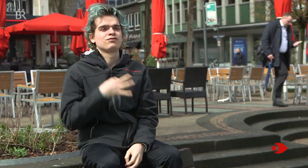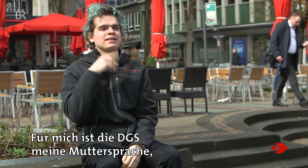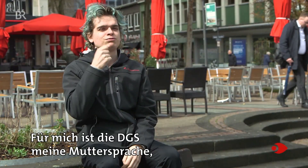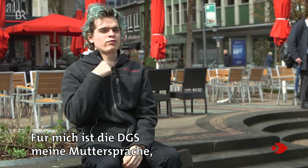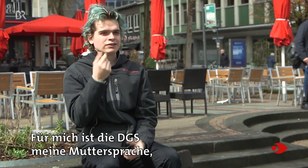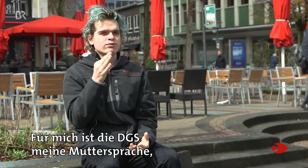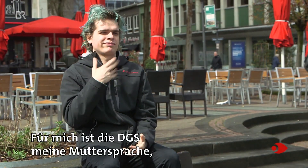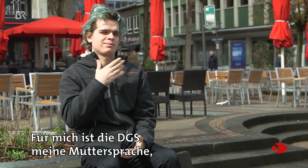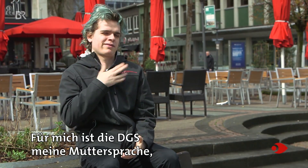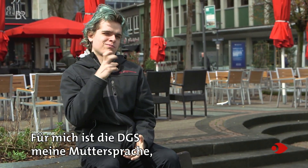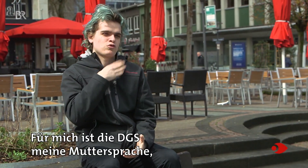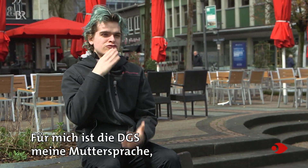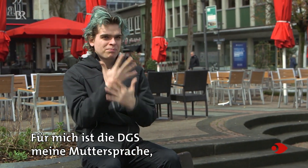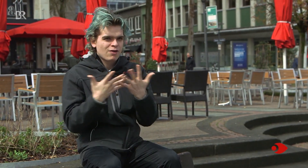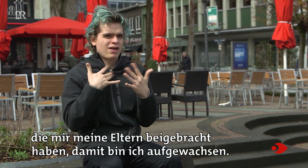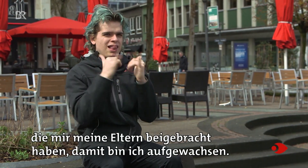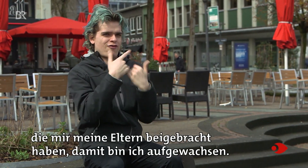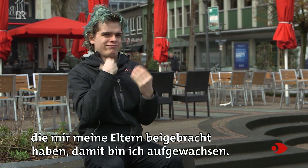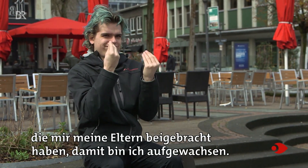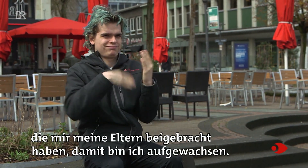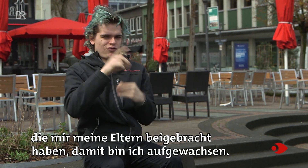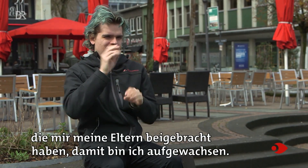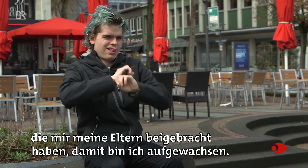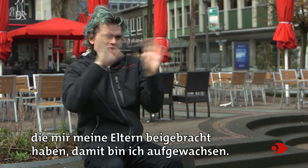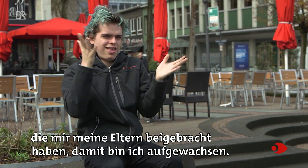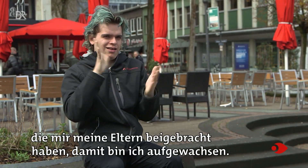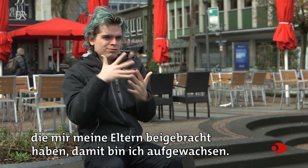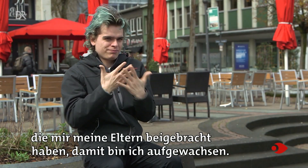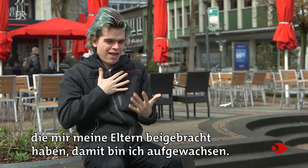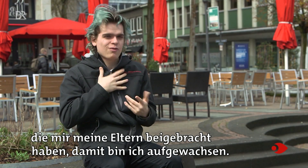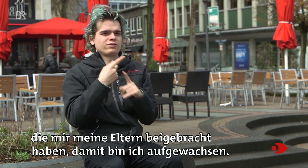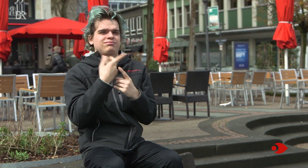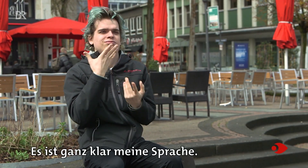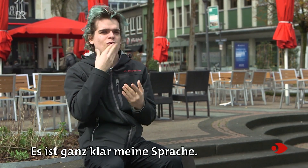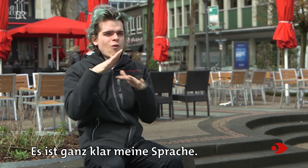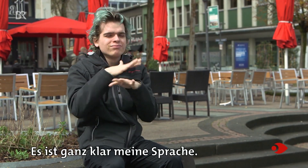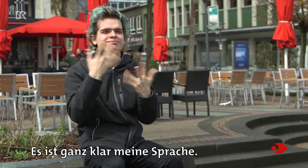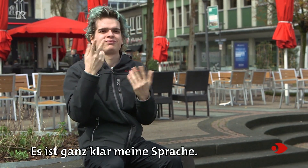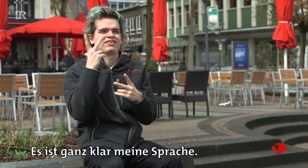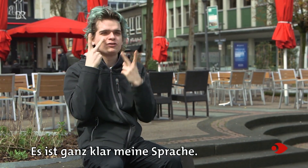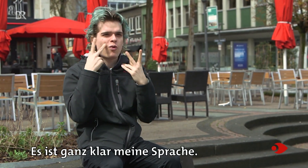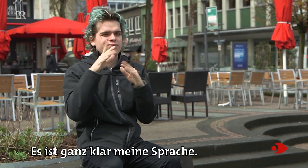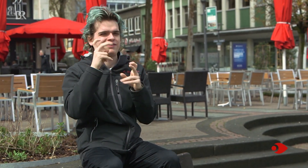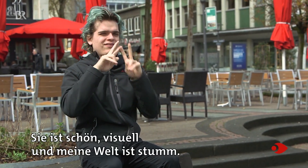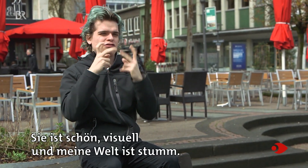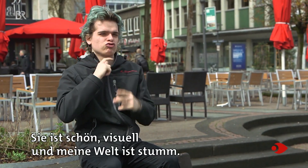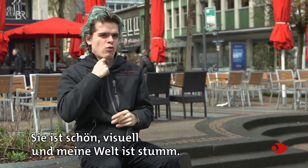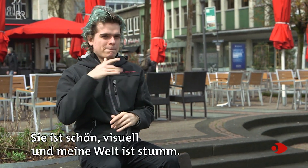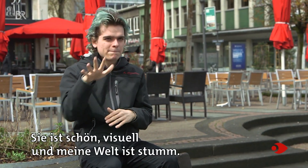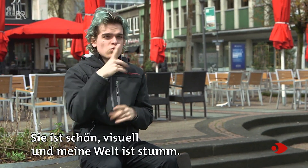Für mich ist die DGS meine Muttersprache, die mir meine Eltern beigebracht haben. Damit bin ich aufgewachsen. Es ist ganz klar meine Sprache. Sie ist schön, visuell und meine